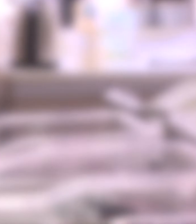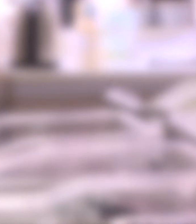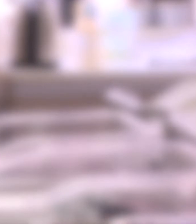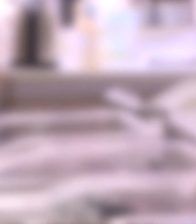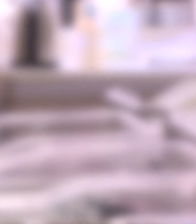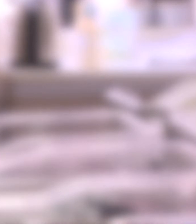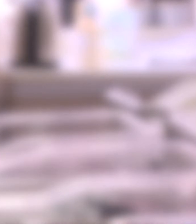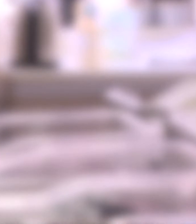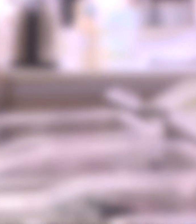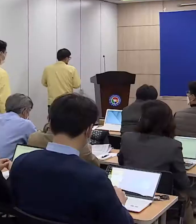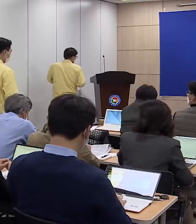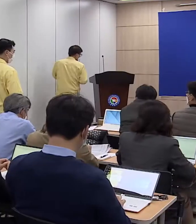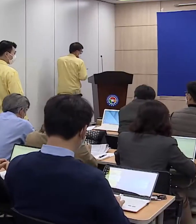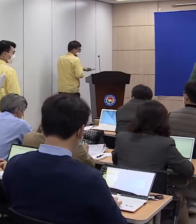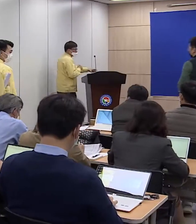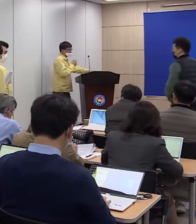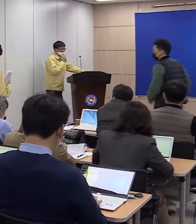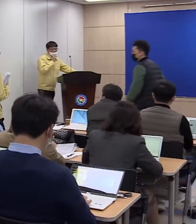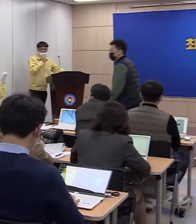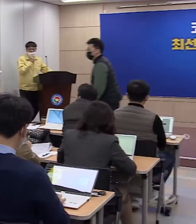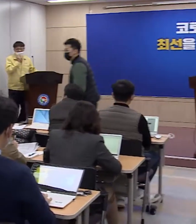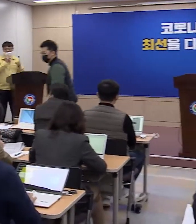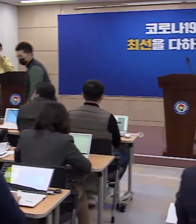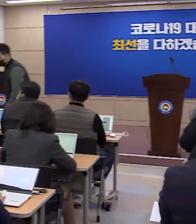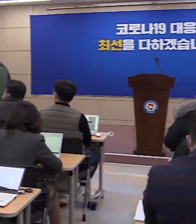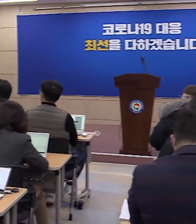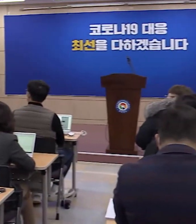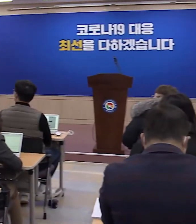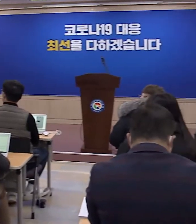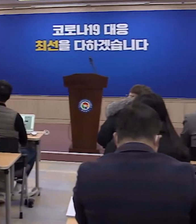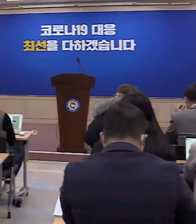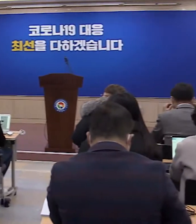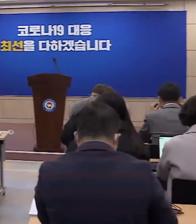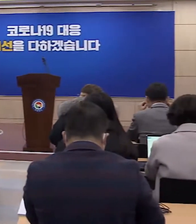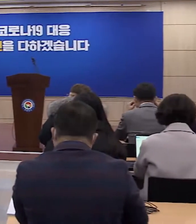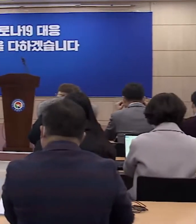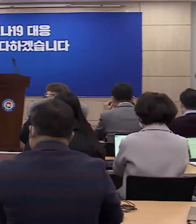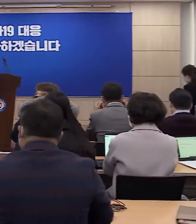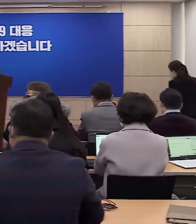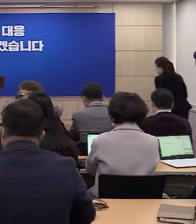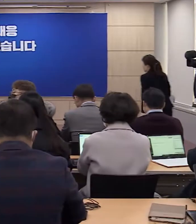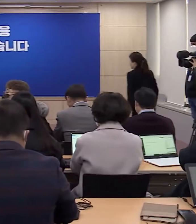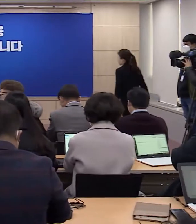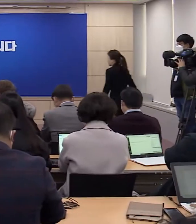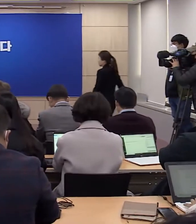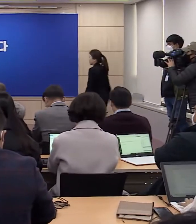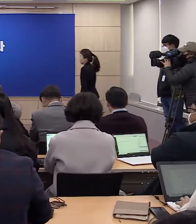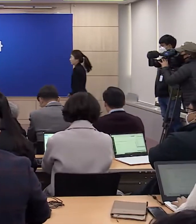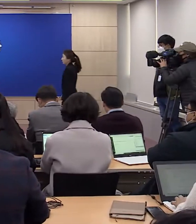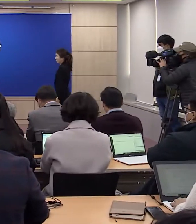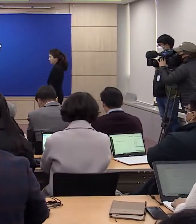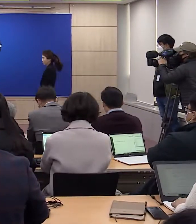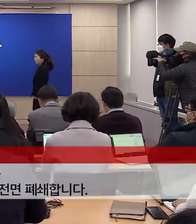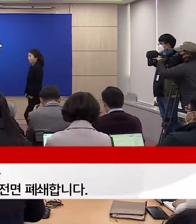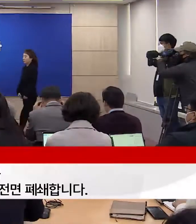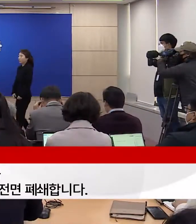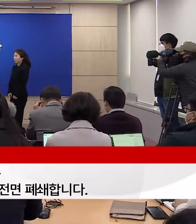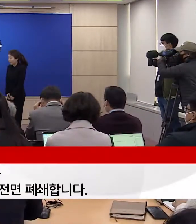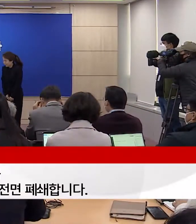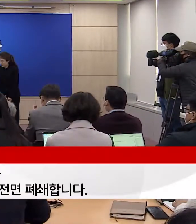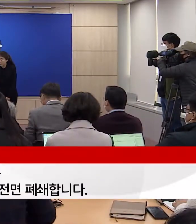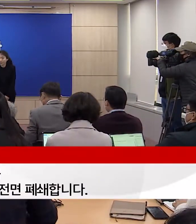전해졌습니다. 경남도는 병원을 폐쇄하고 집중관리에 들어갔습니다. 한마음